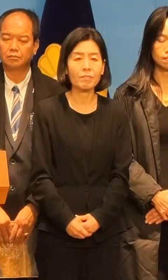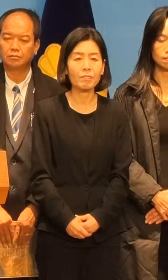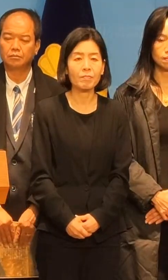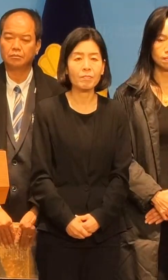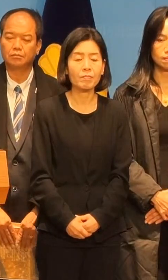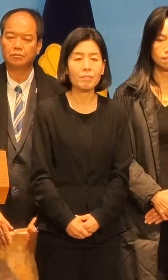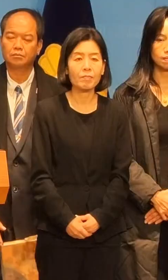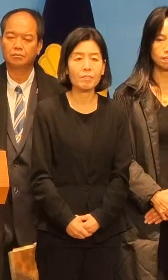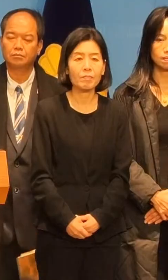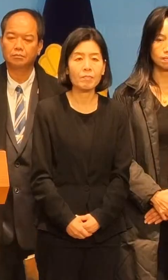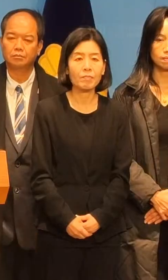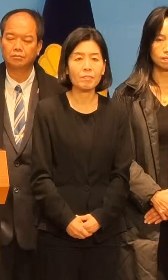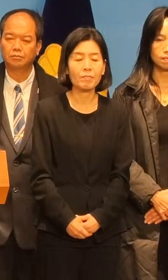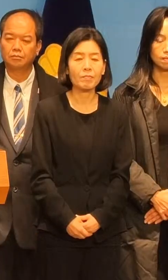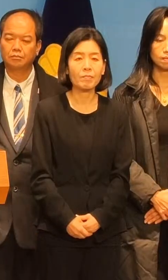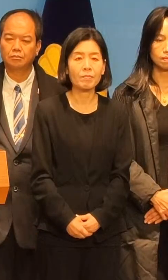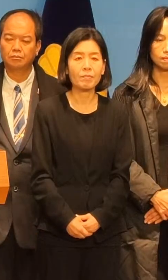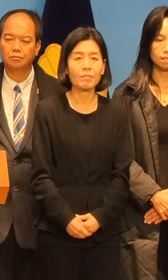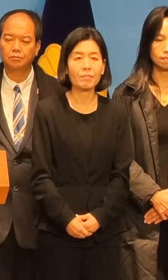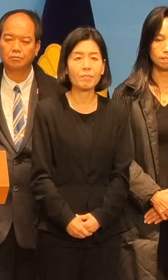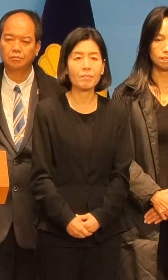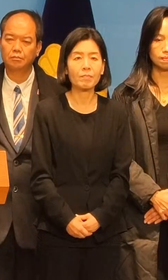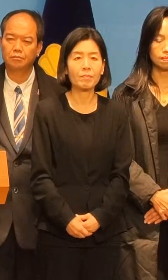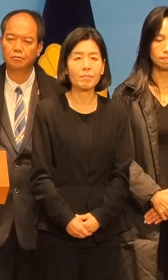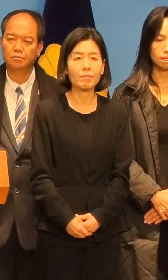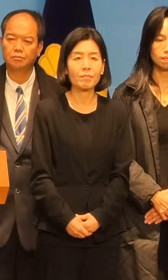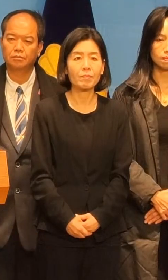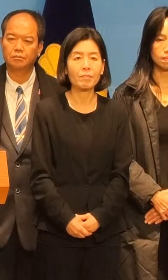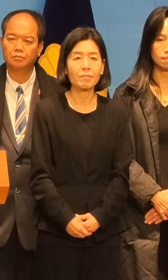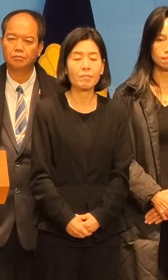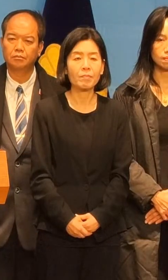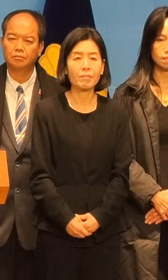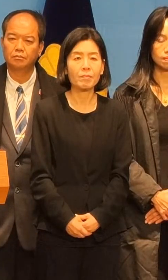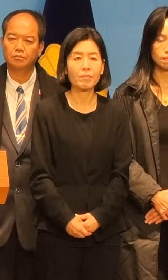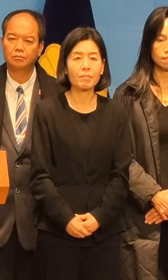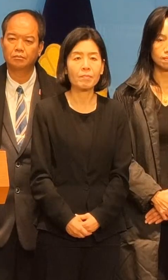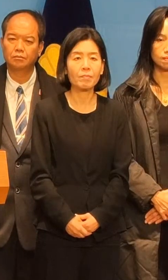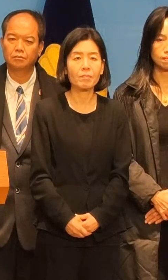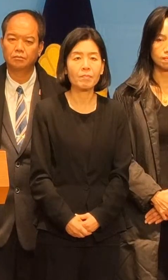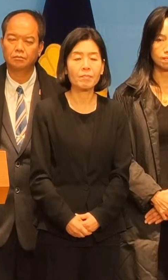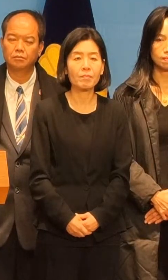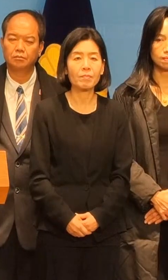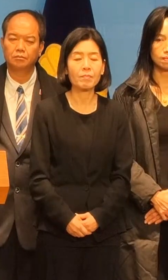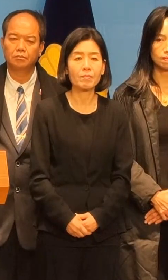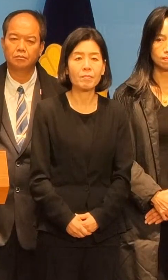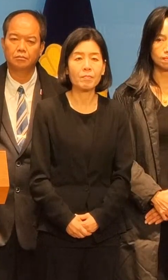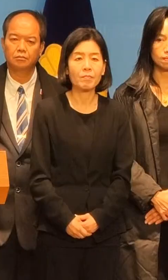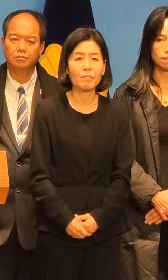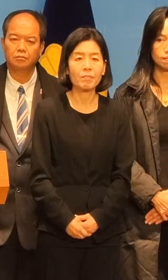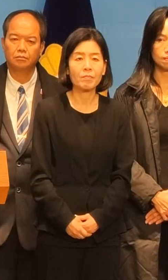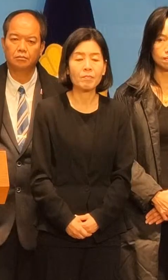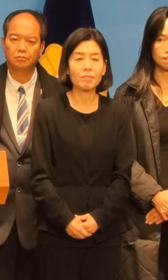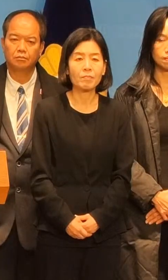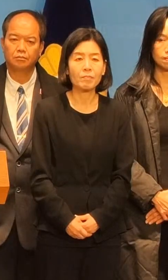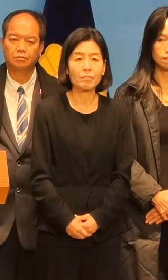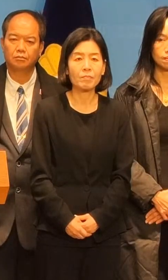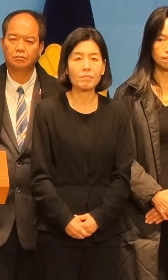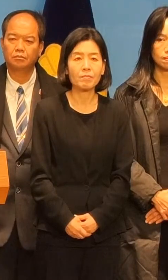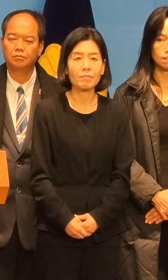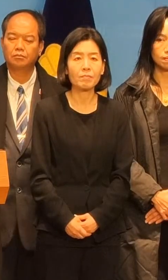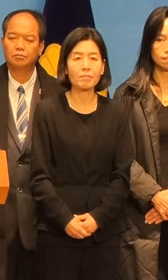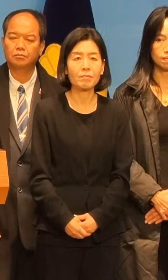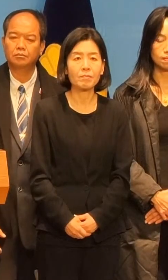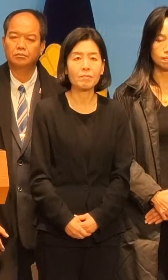cryptocurrency scams တွေနောက် deep fake fraud တွေနဲ့အတူတူပေါ့နော်ဒီ operation တွေကမြန်မာပြည်ရဲ့စစ်ကောင်စီ